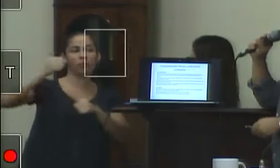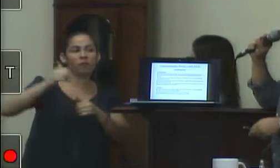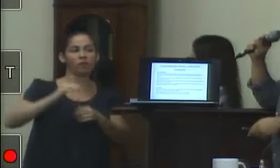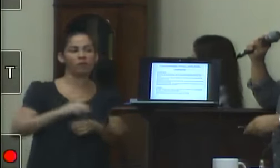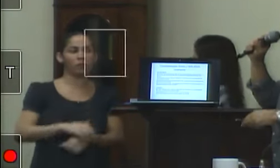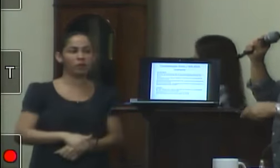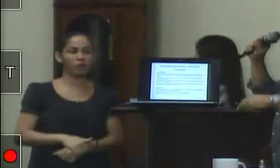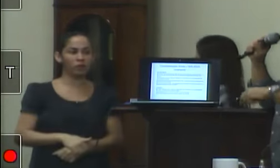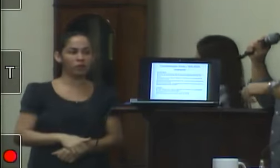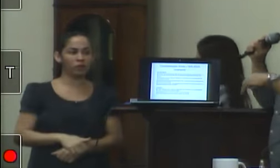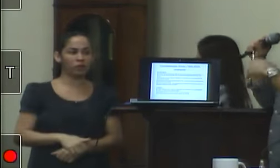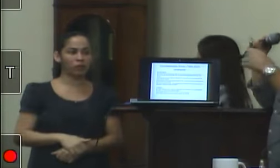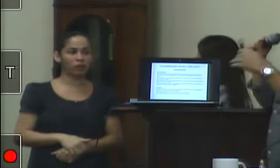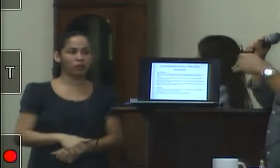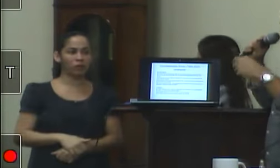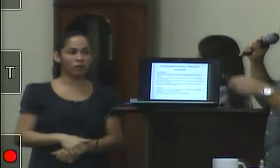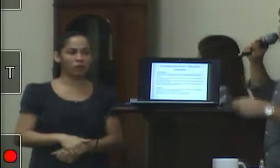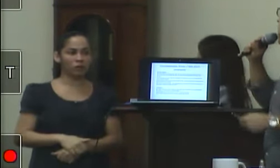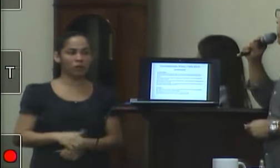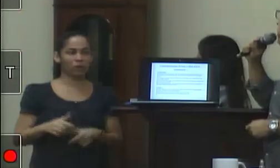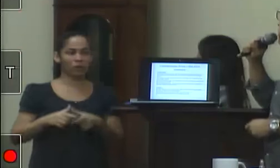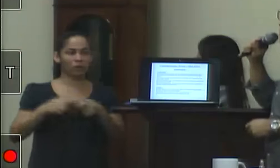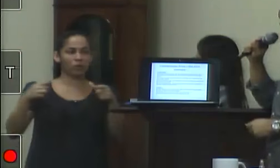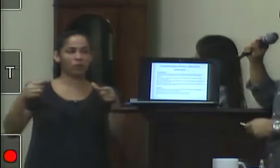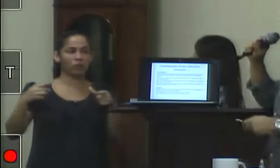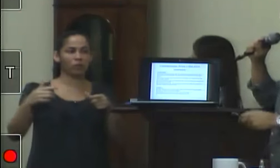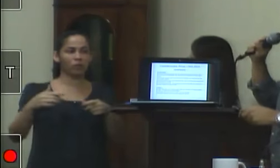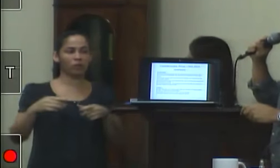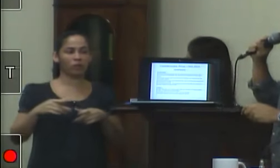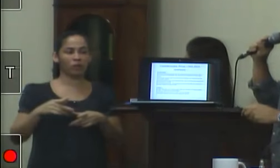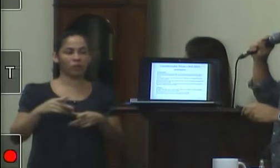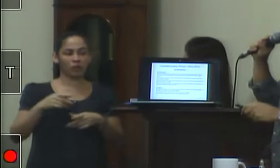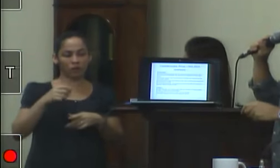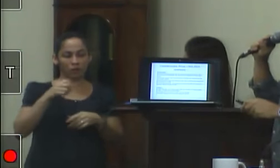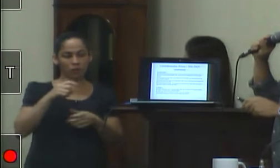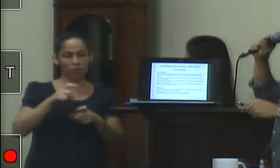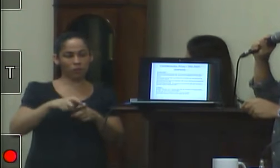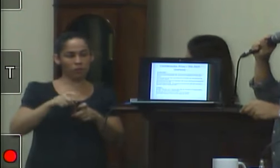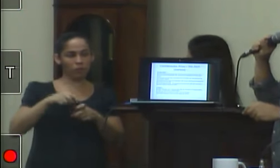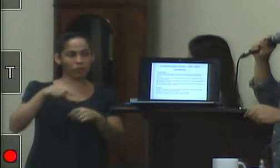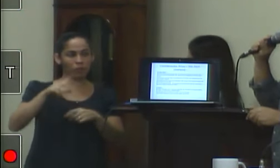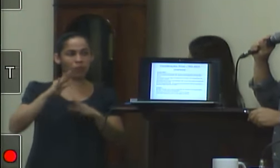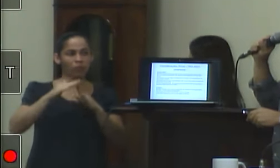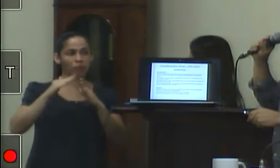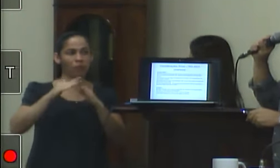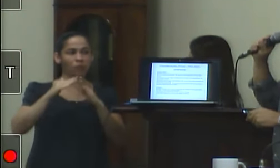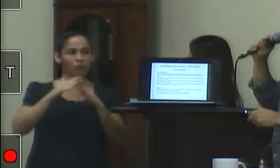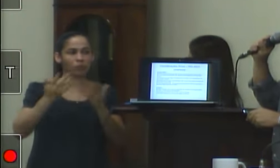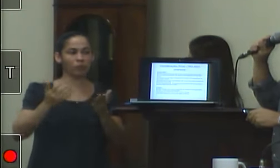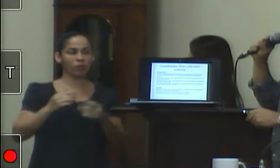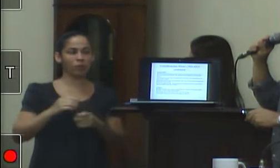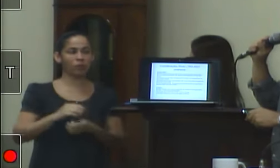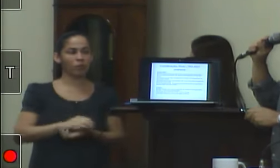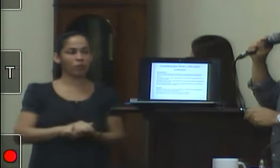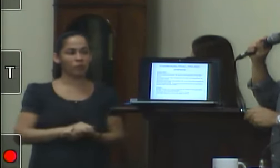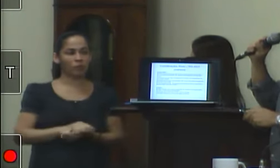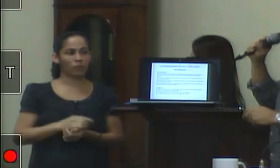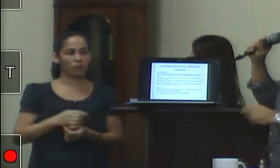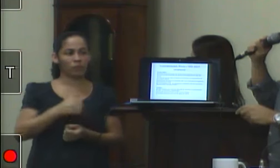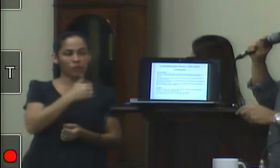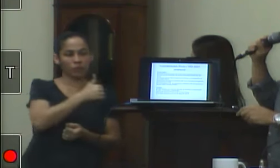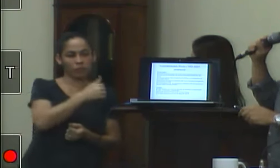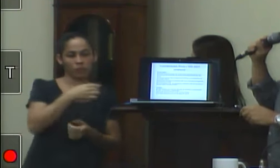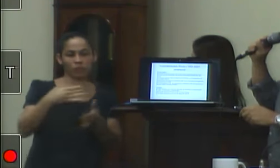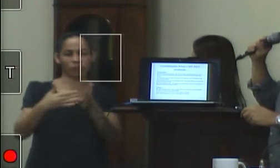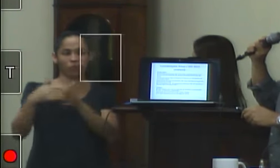básica? É, um aumento, né, desses atendimentos em relação do primeiro para o segundo quadrimestre, né,